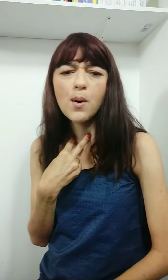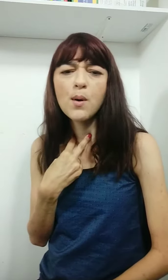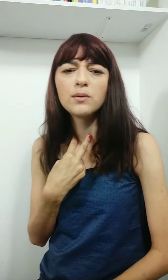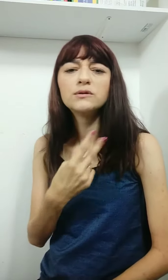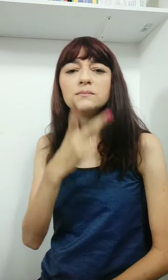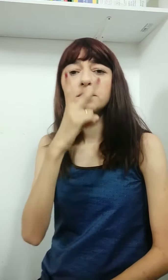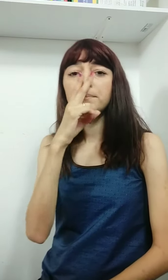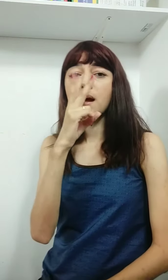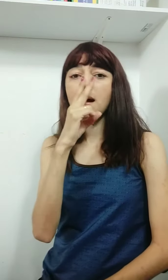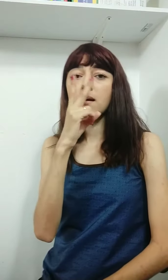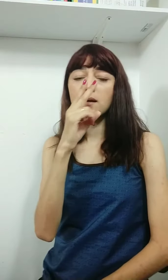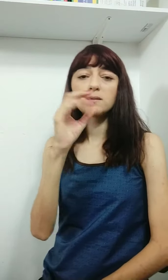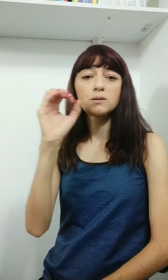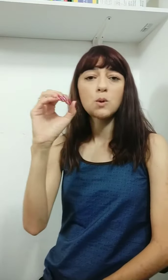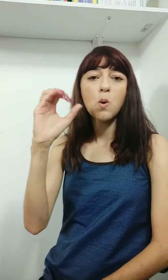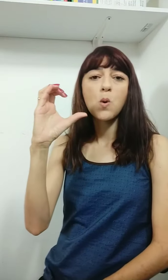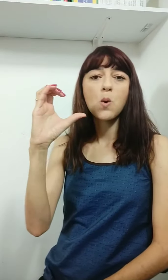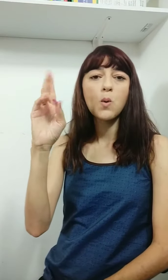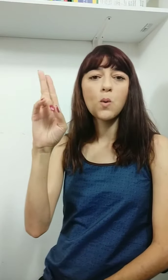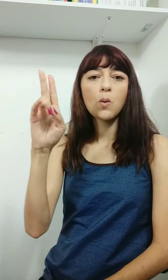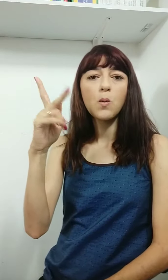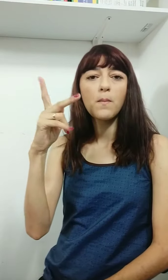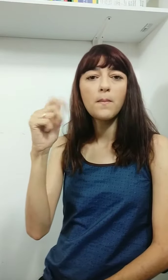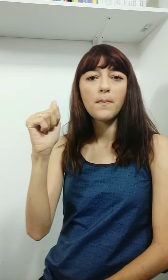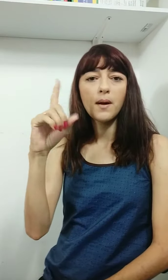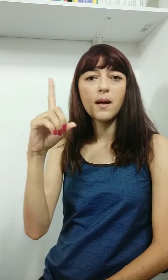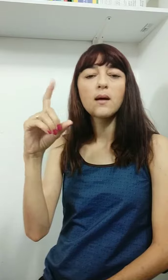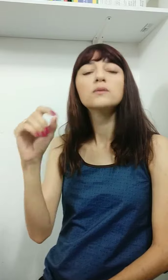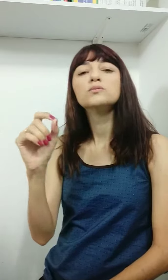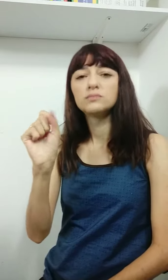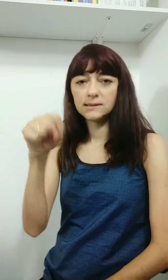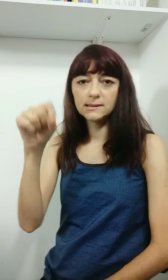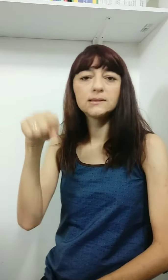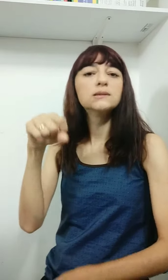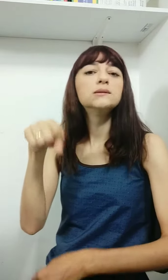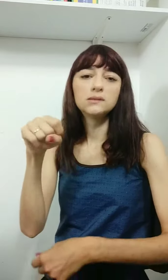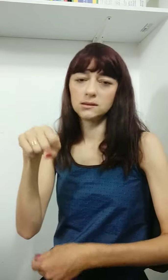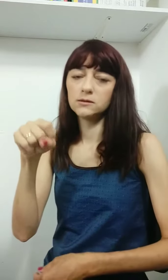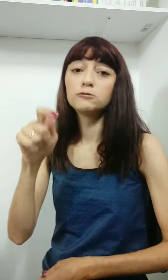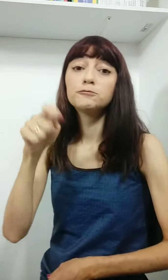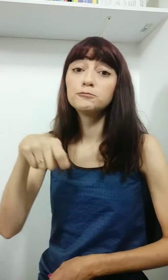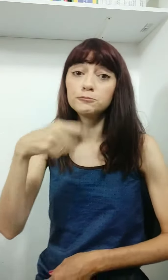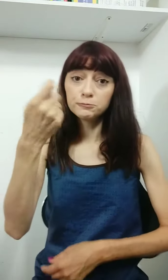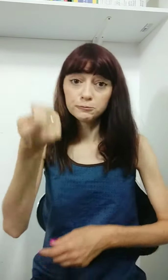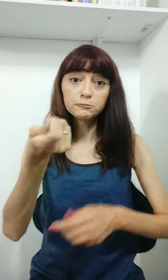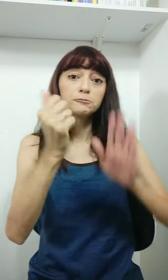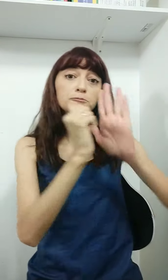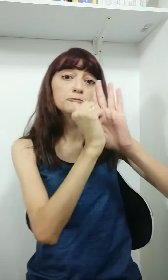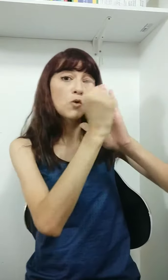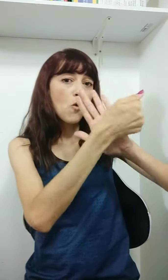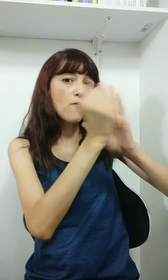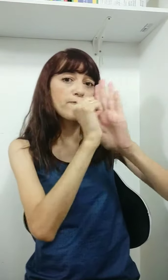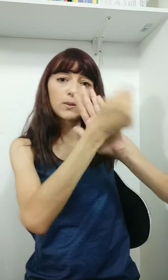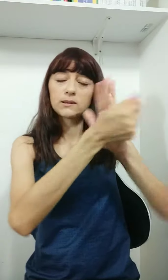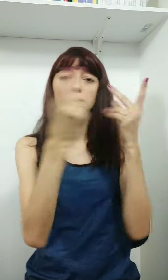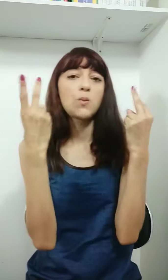só, o sinal de não pode parece o sinal de ocupado. Sim. Se a gente for analisar a